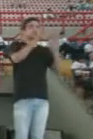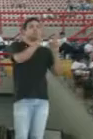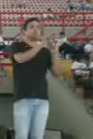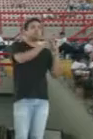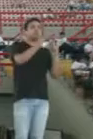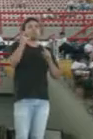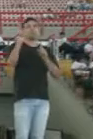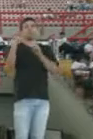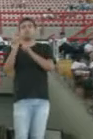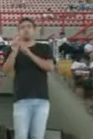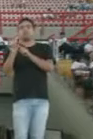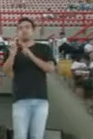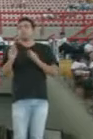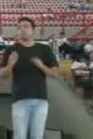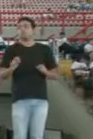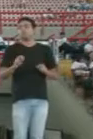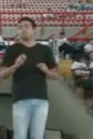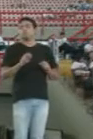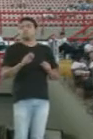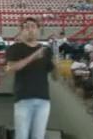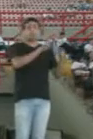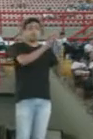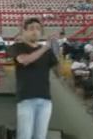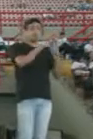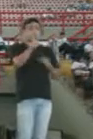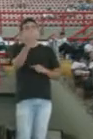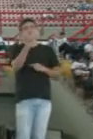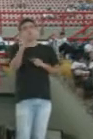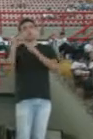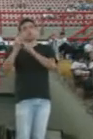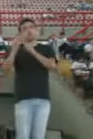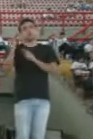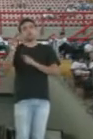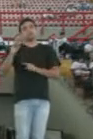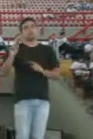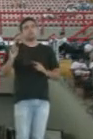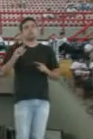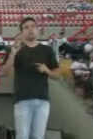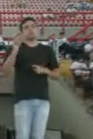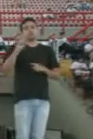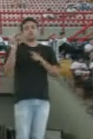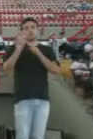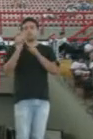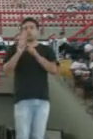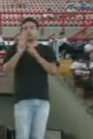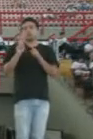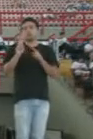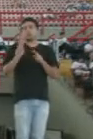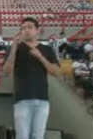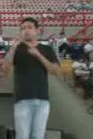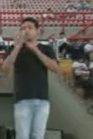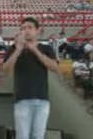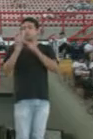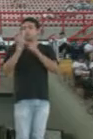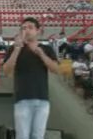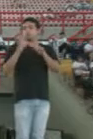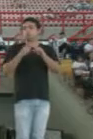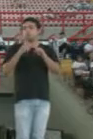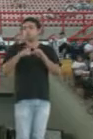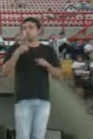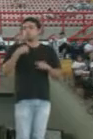verbal? Quinta questão, texto verbal ou não verbal? Não verbal, né? Não verbal.